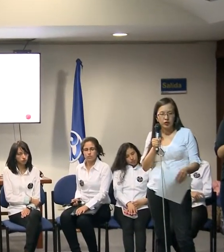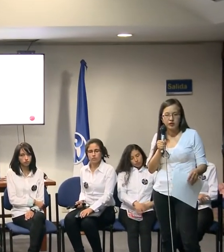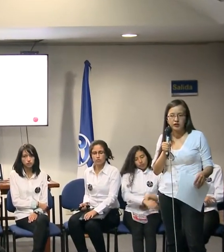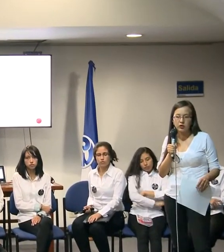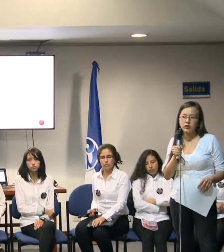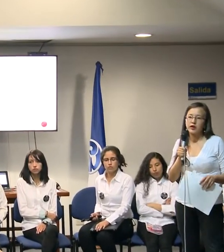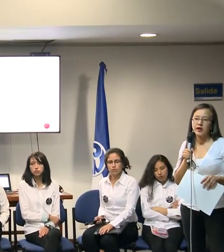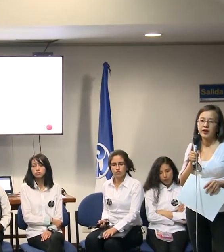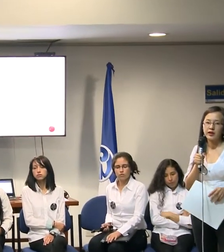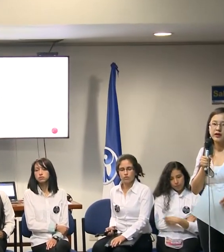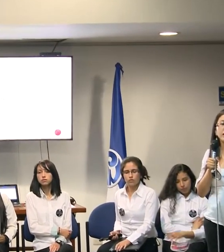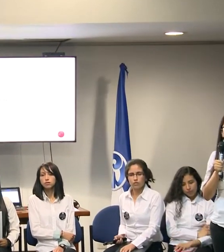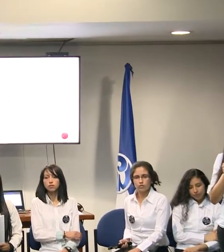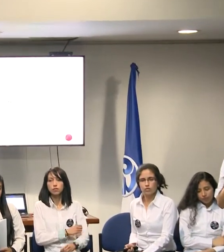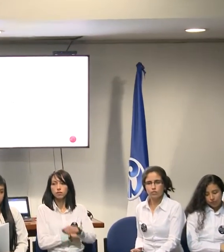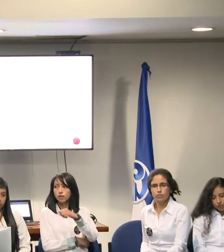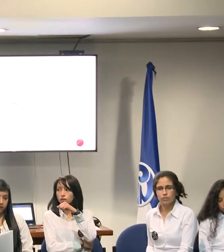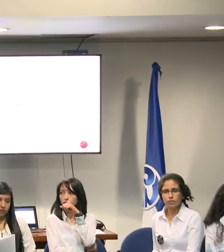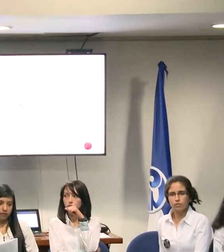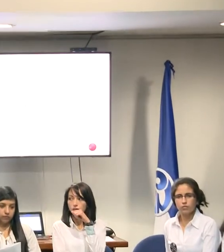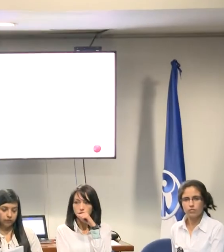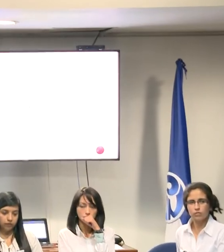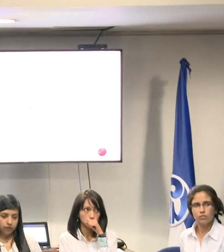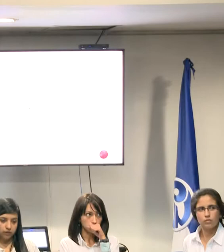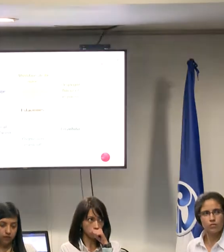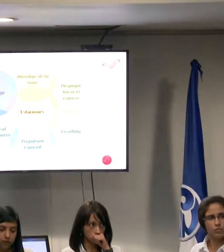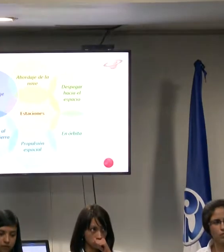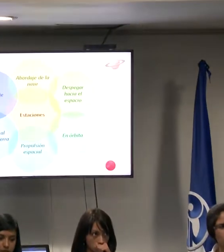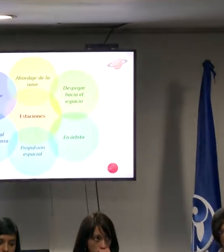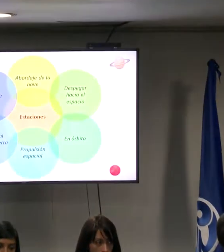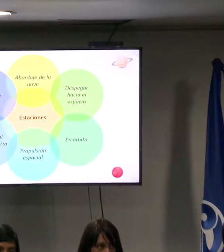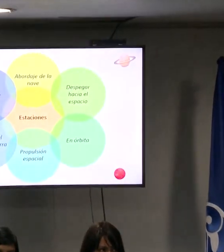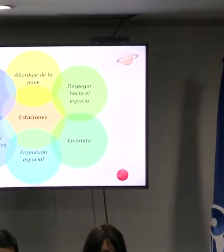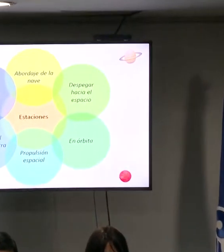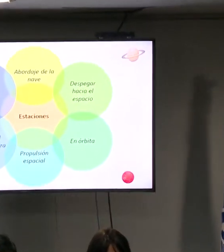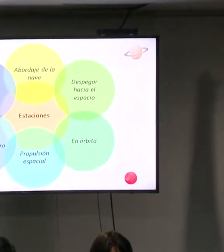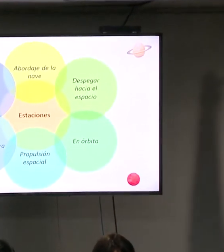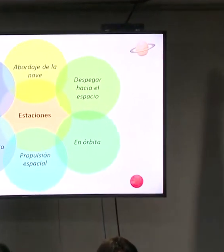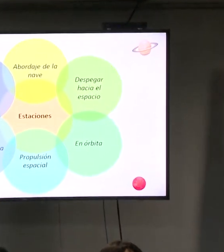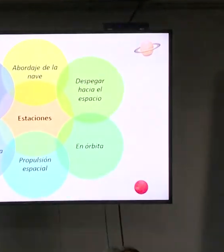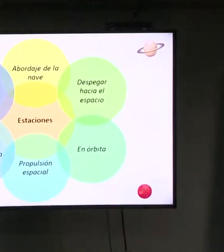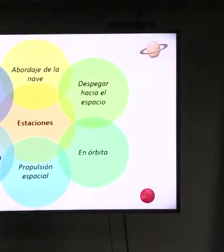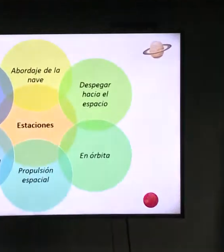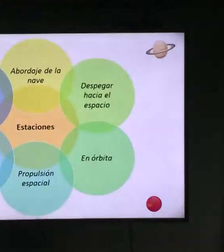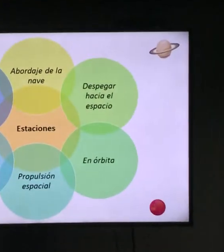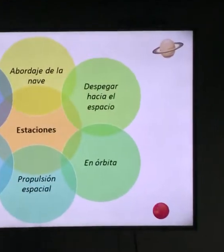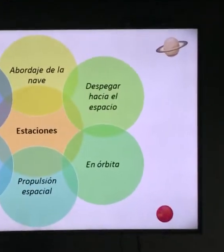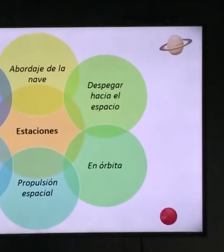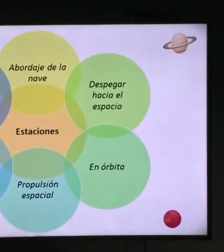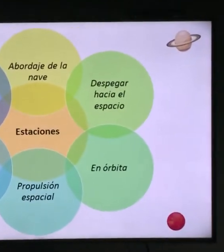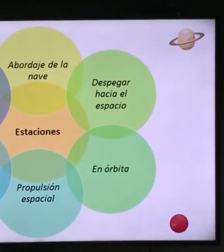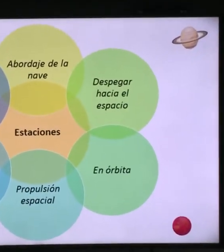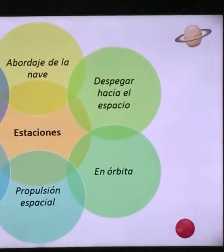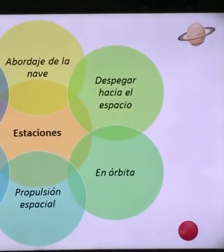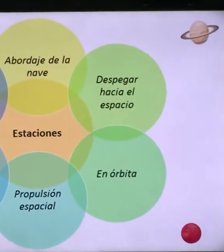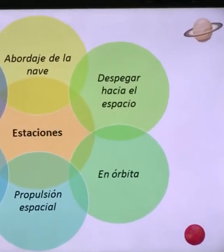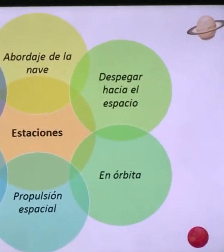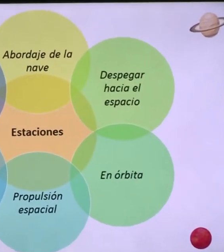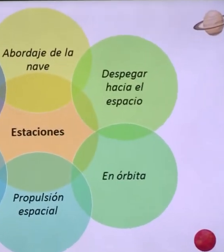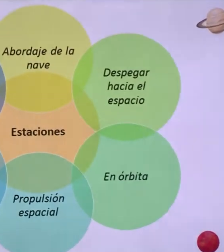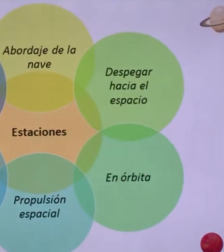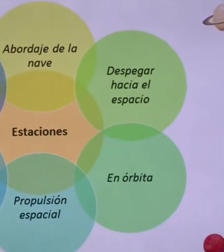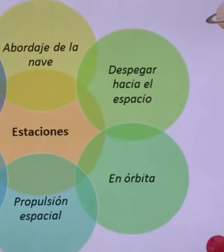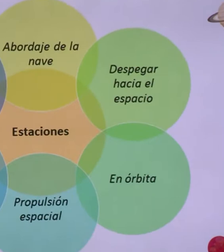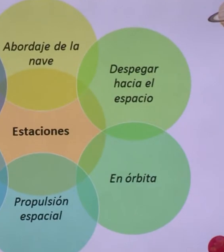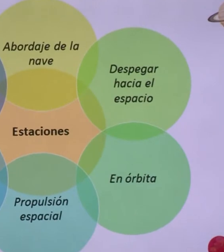durante el proceso retomamos diferentes de las estaciones que nombré anteriormente. Entonces, por eso no tienen